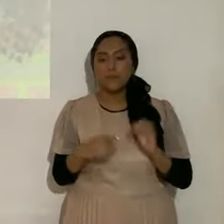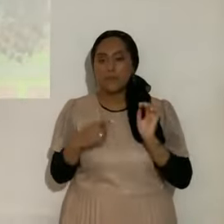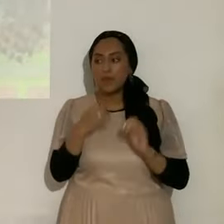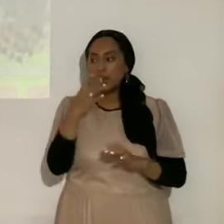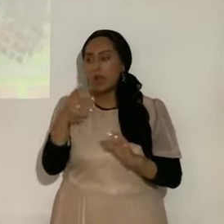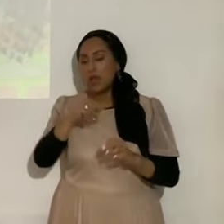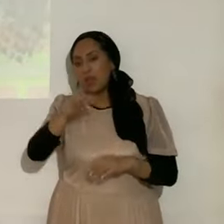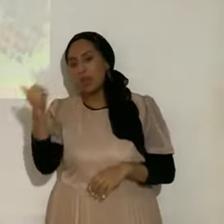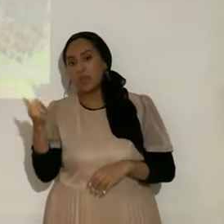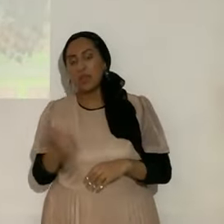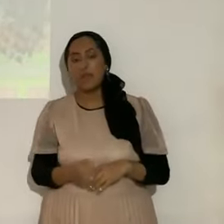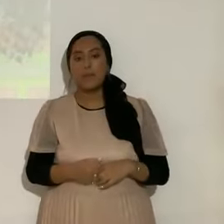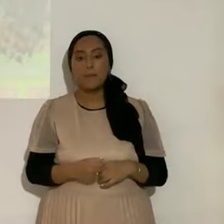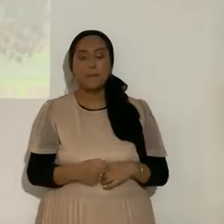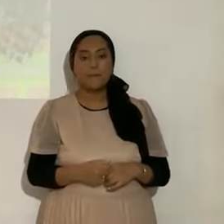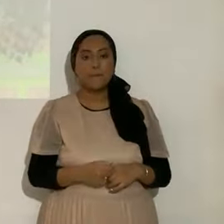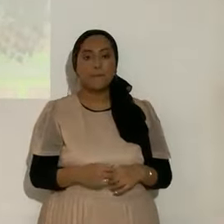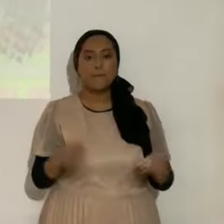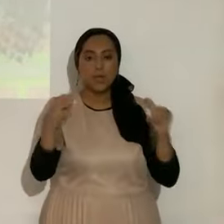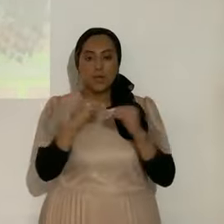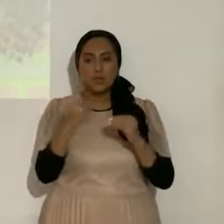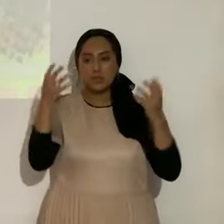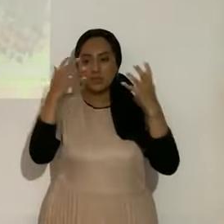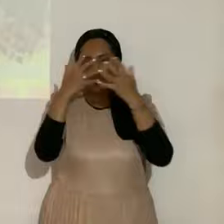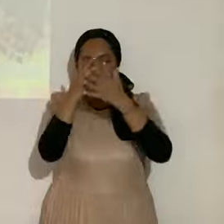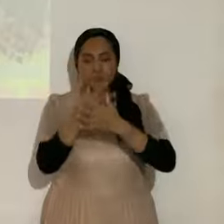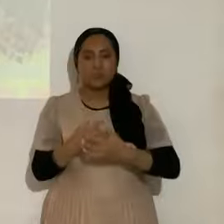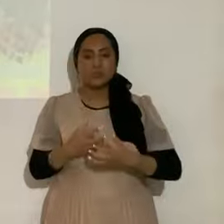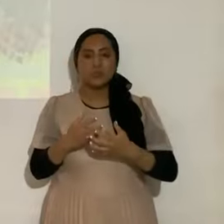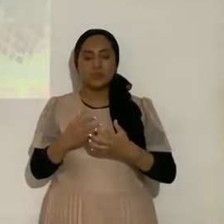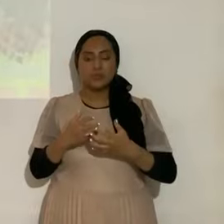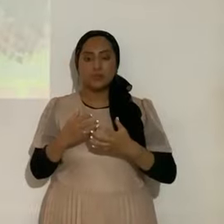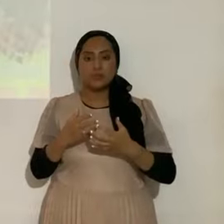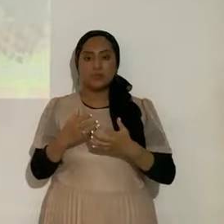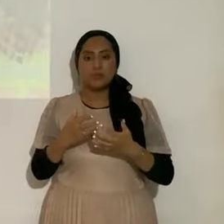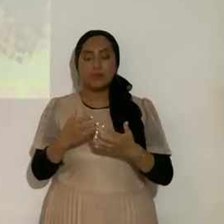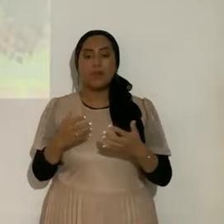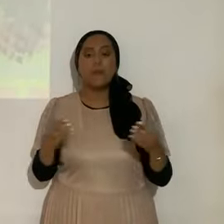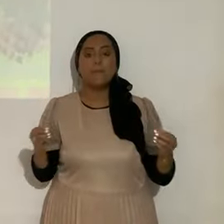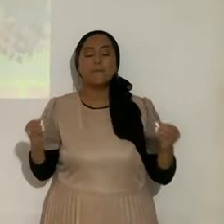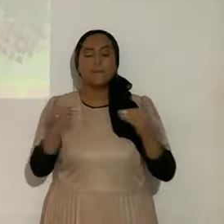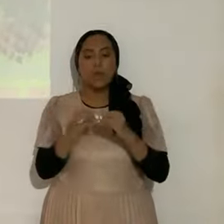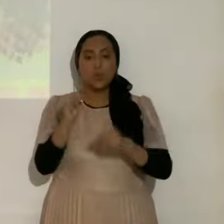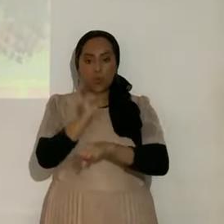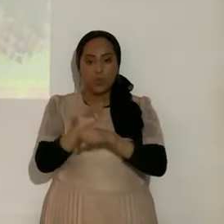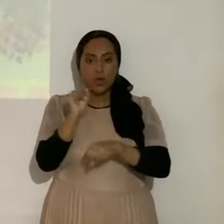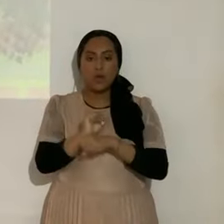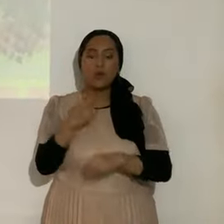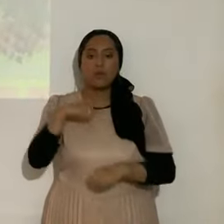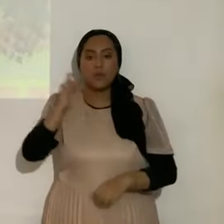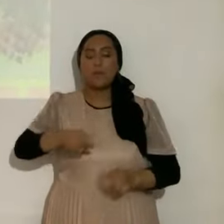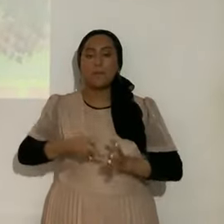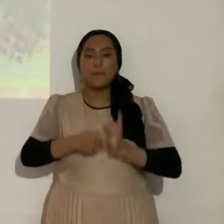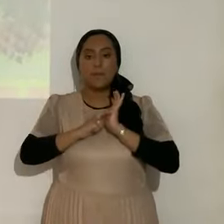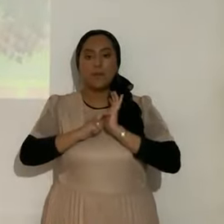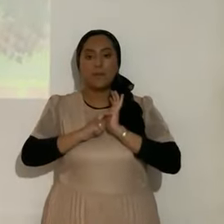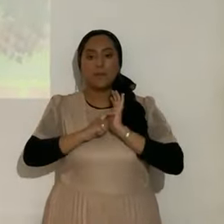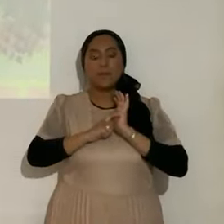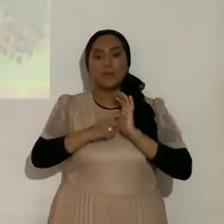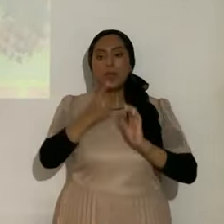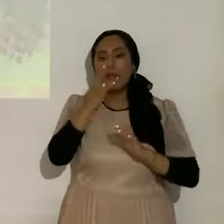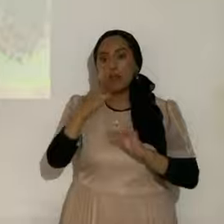otros. Entre más densas sean las tinieblas que rodean a los hijos del Eterno, más trabajo se nos va a demandar. Porque la